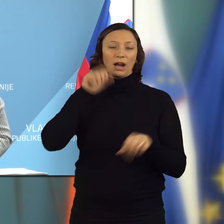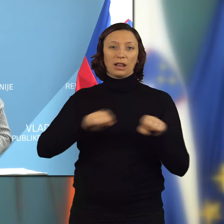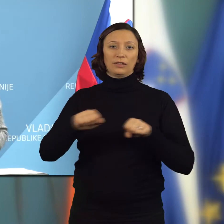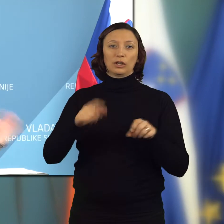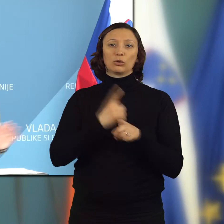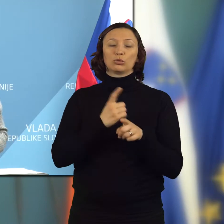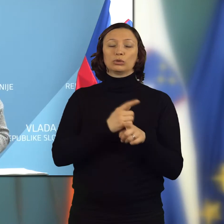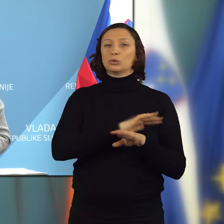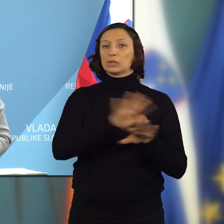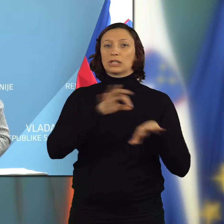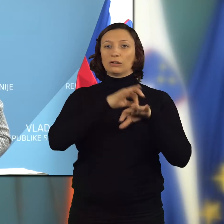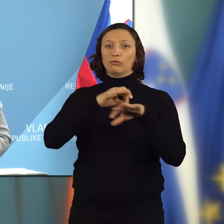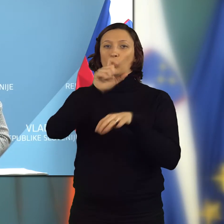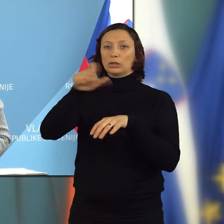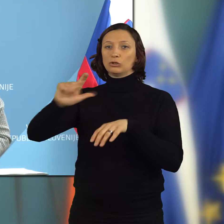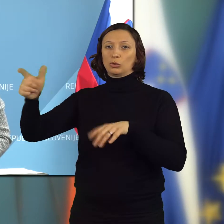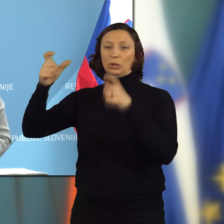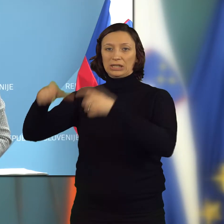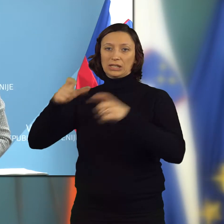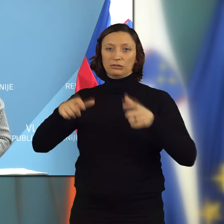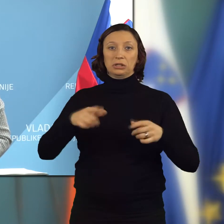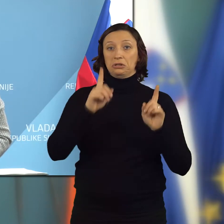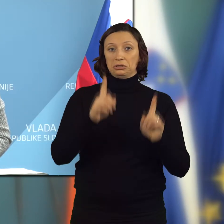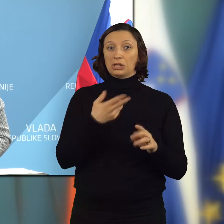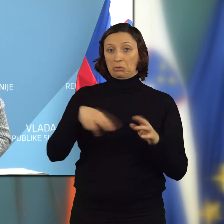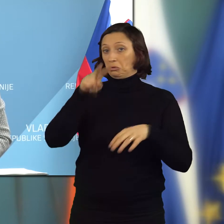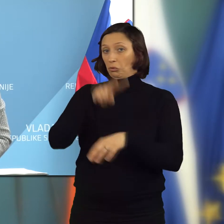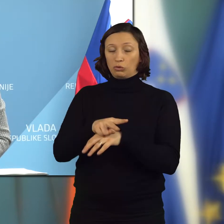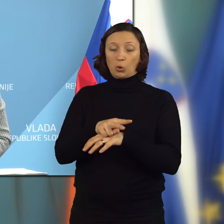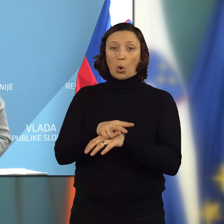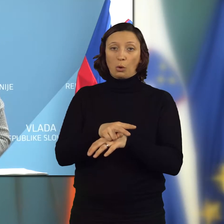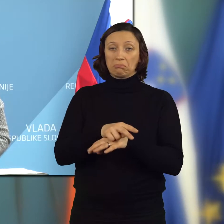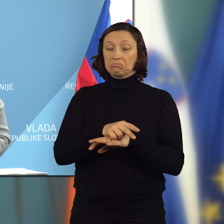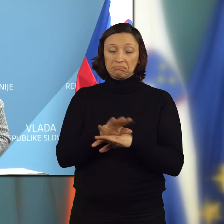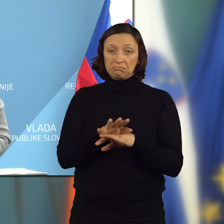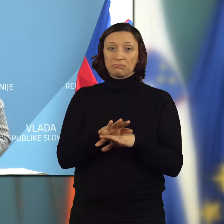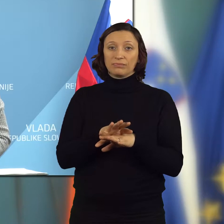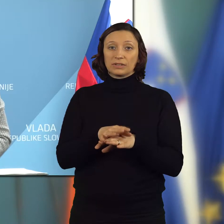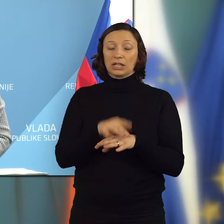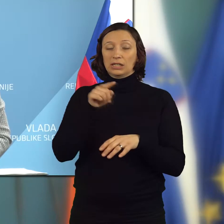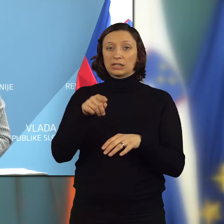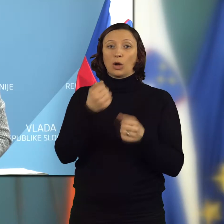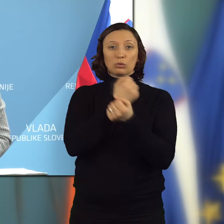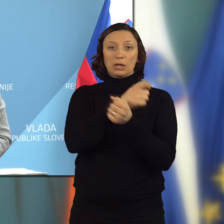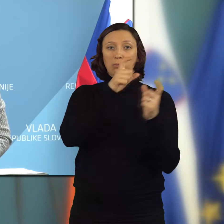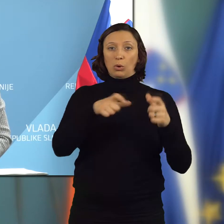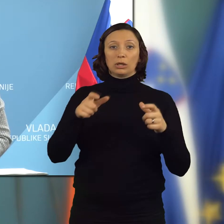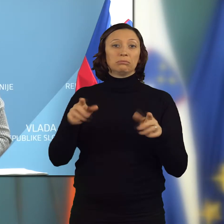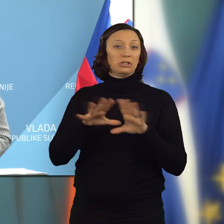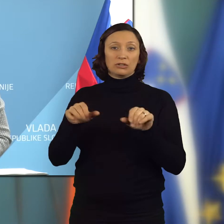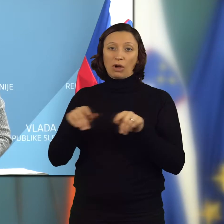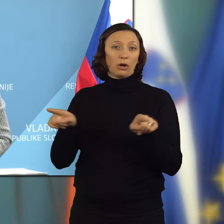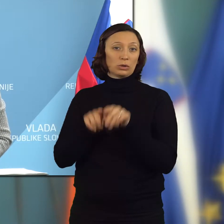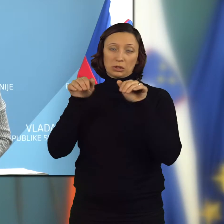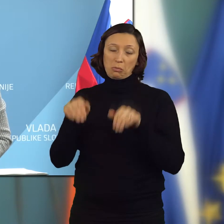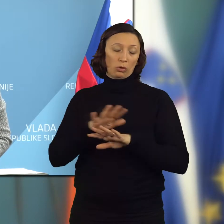generalnega direktorja, kot tudi vseh vodij ostalih zavodov, je bilo, da je stanje pod kontrolo in da se v zaporih izvaja